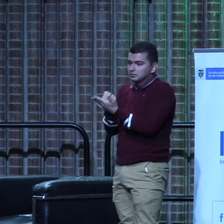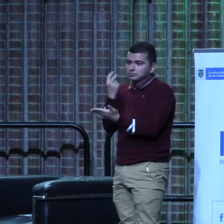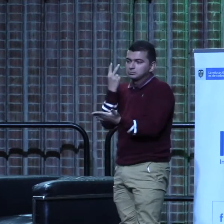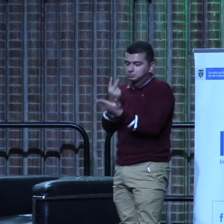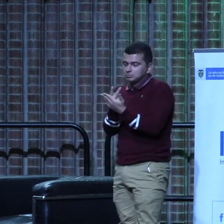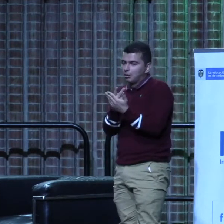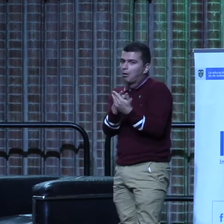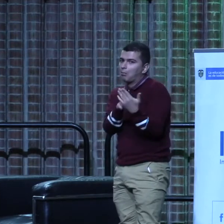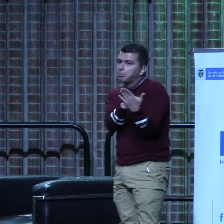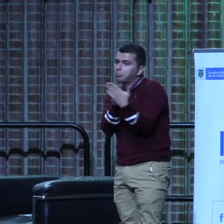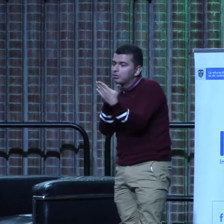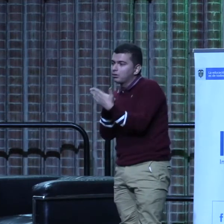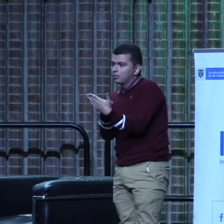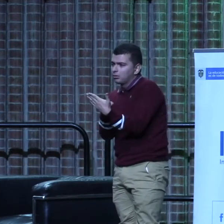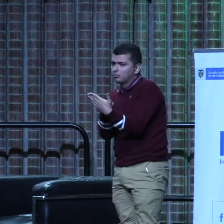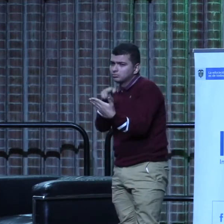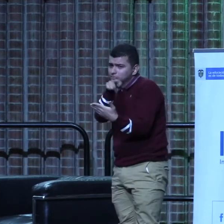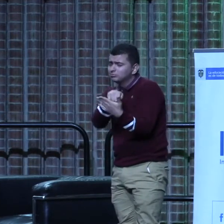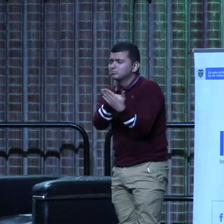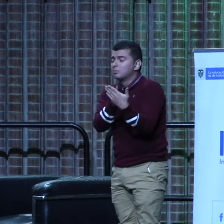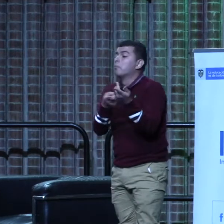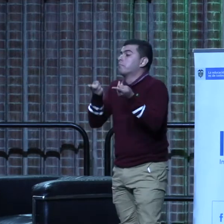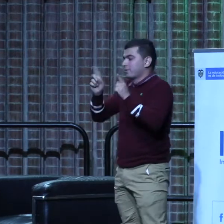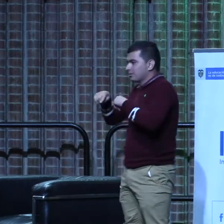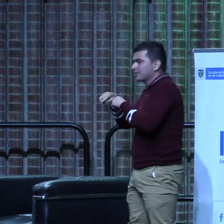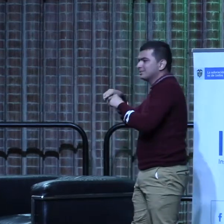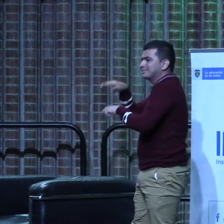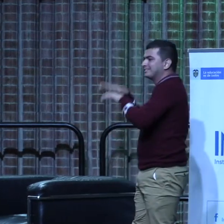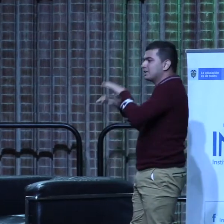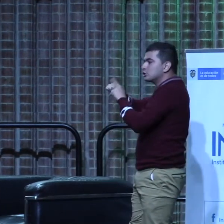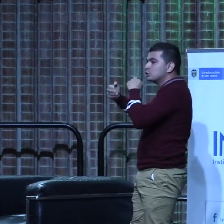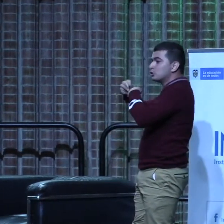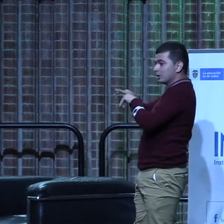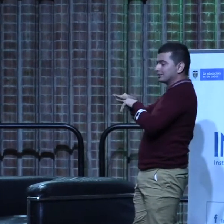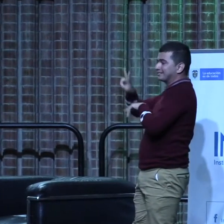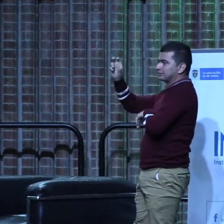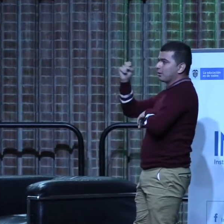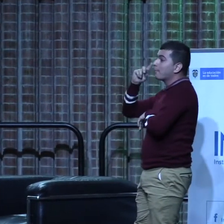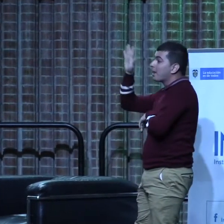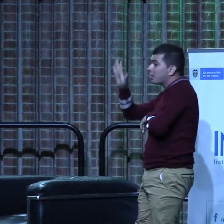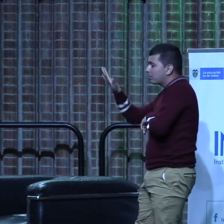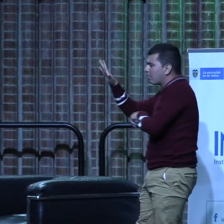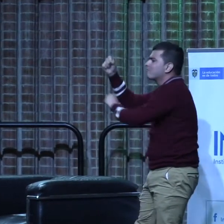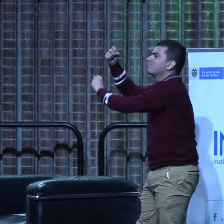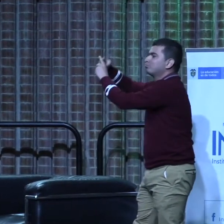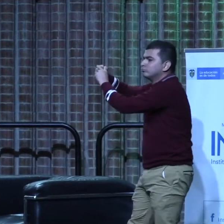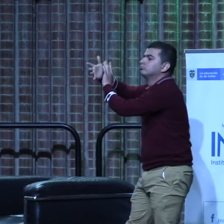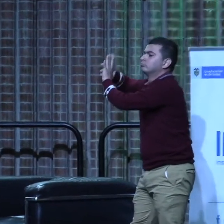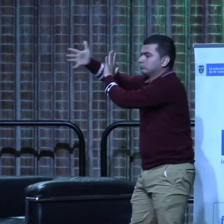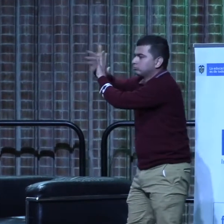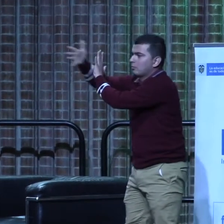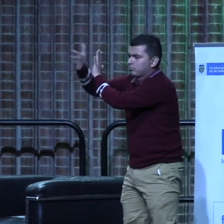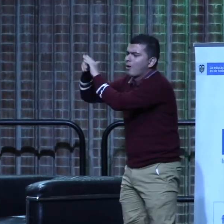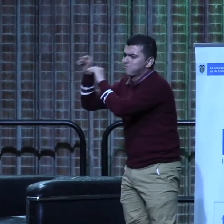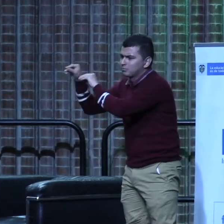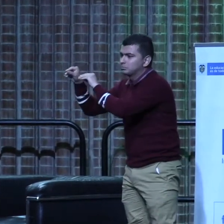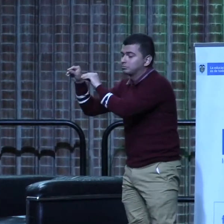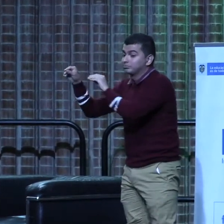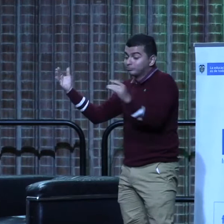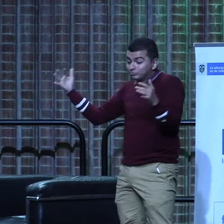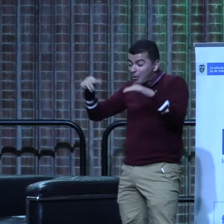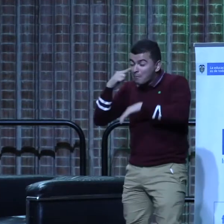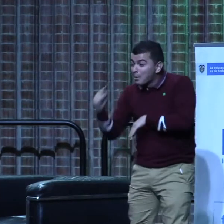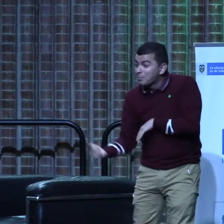de la educación bilingüe y obviamente desde el modelo del PEBI que inició en INSOR, pues lo cual ha sido